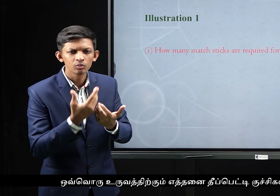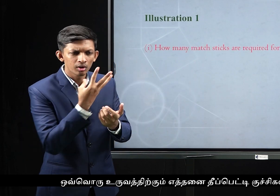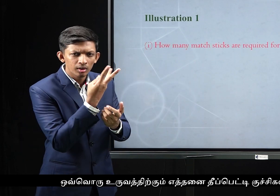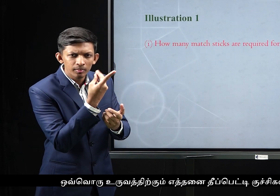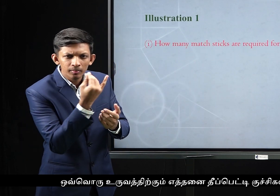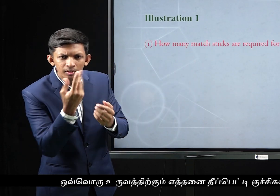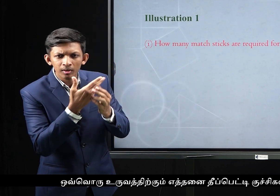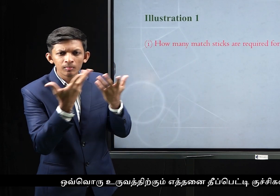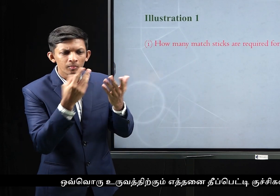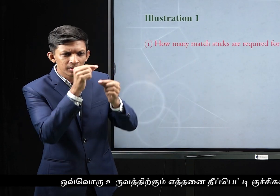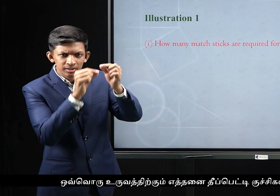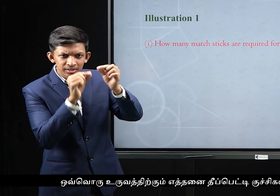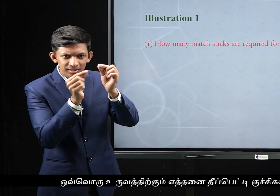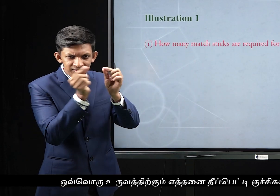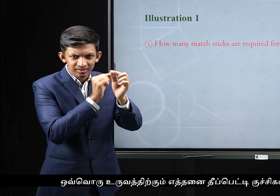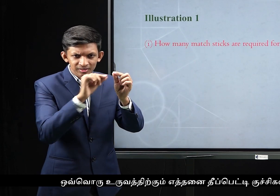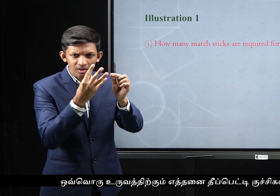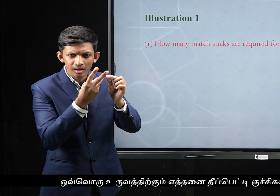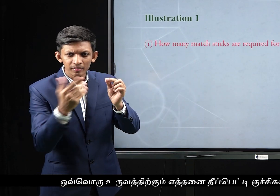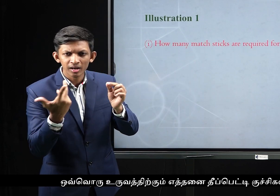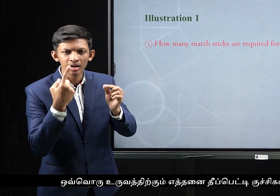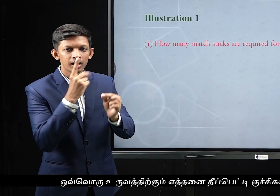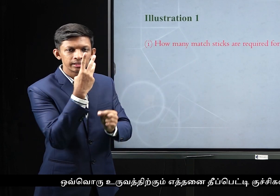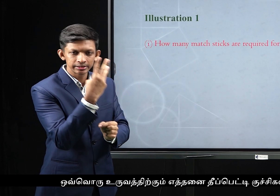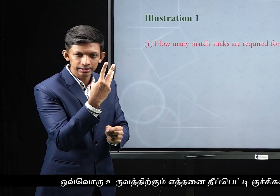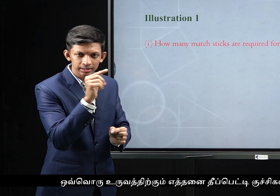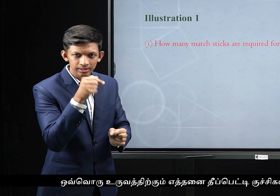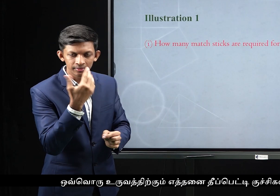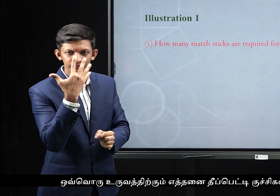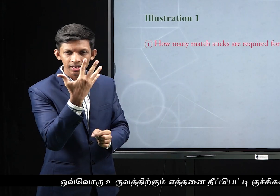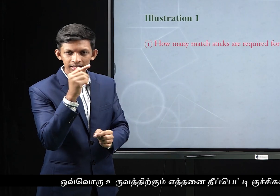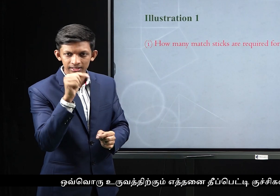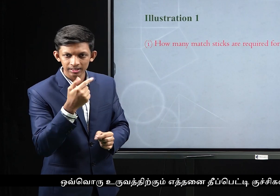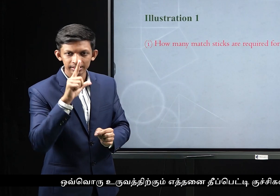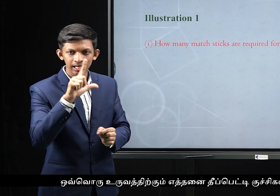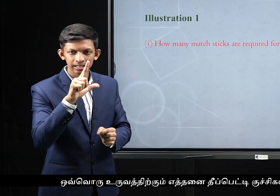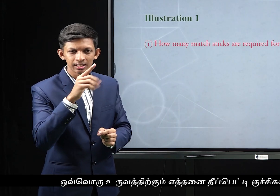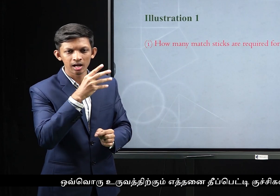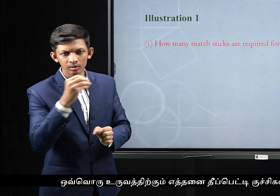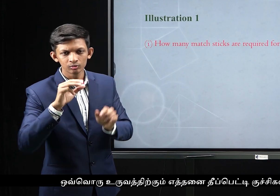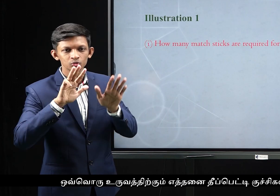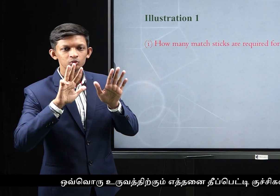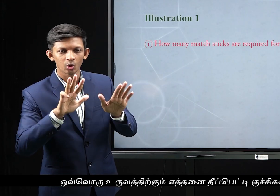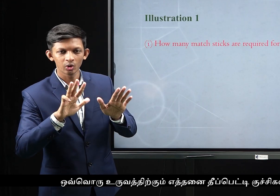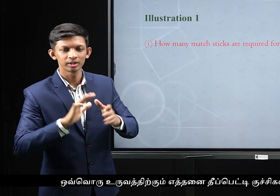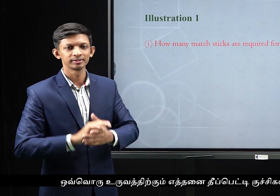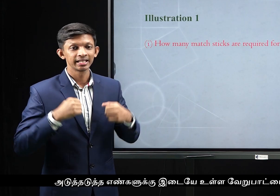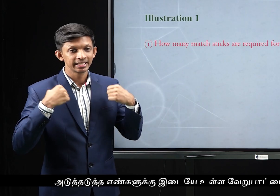ஒவ்வொரு உருவத்திற்கும் எத்தனை தீப்பெட்டி குச்சிகள் தேவை? 3, 5, 7 மற்றும் 9.